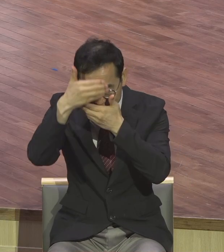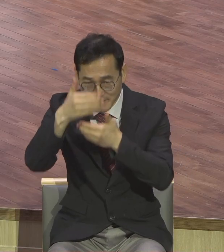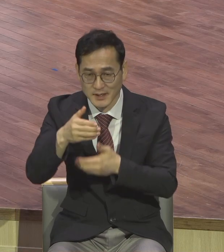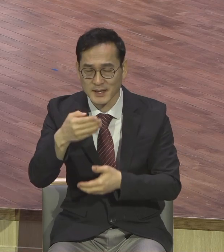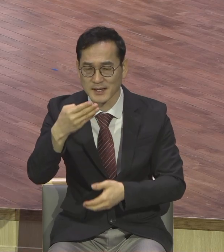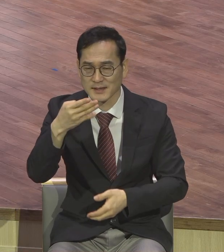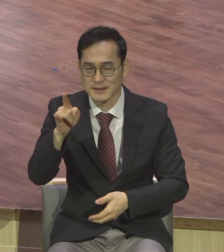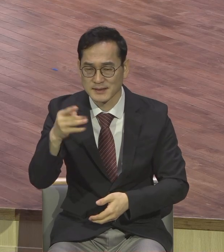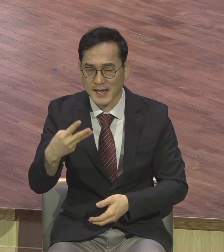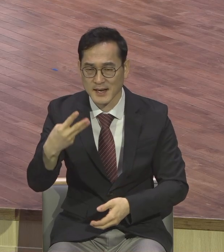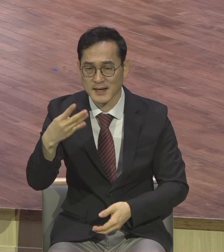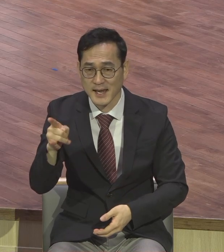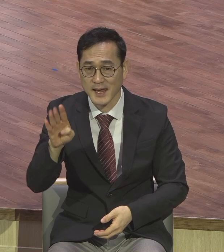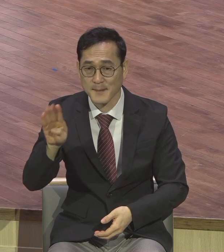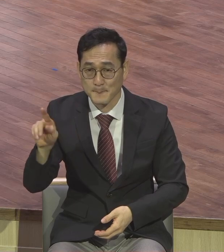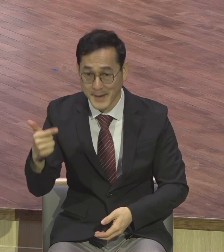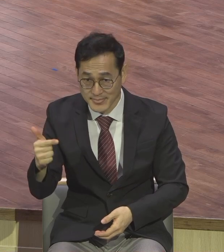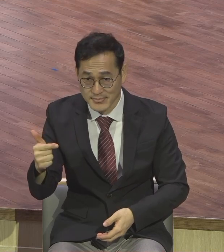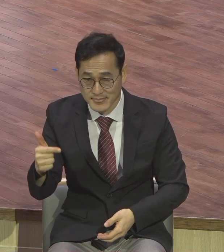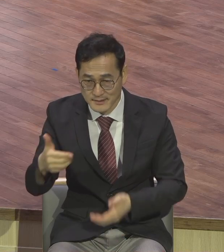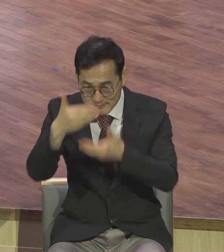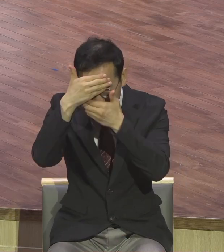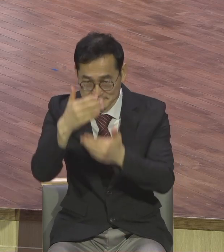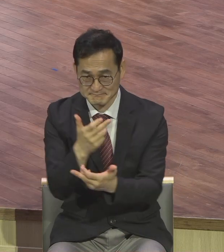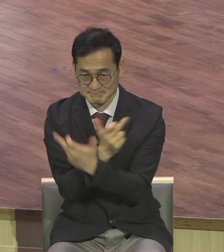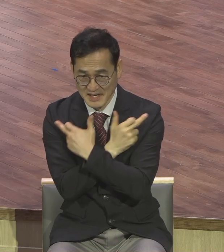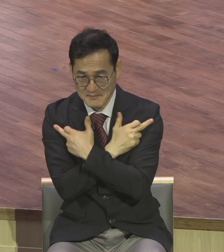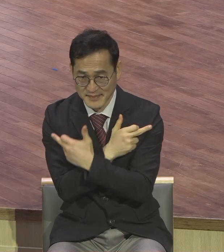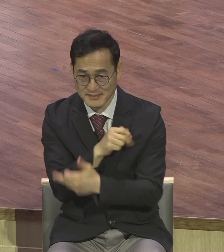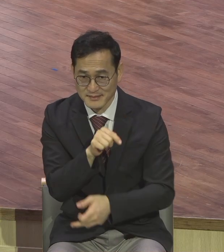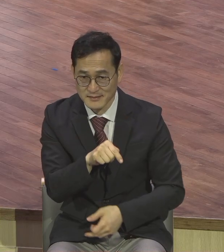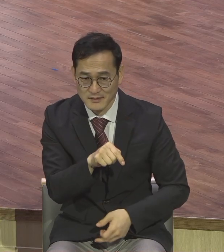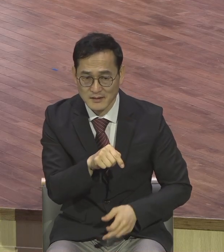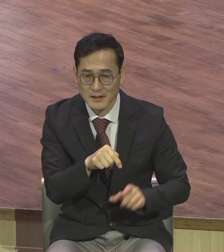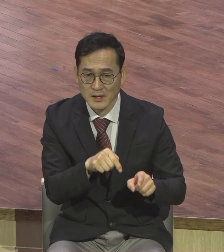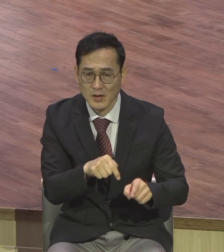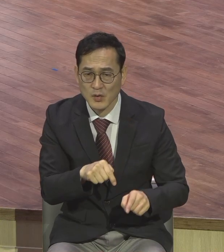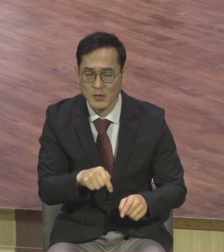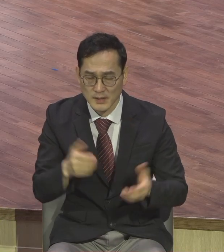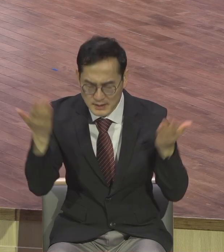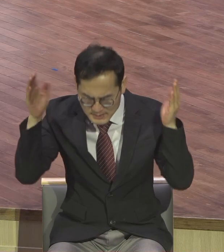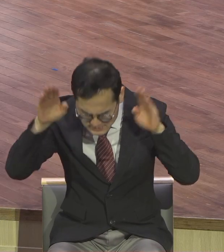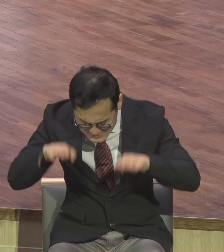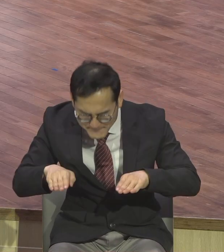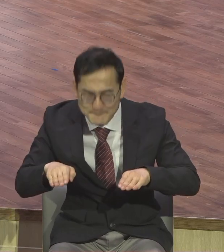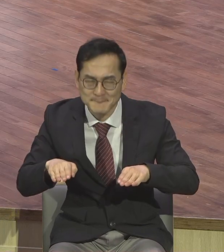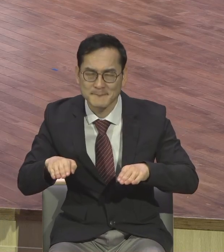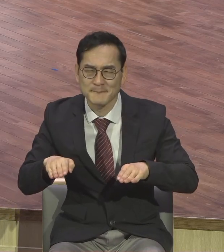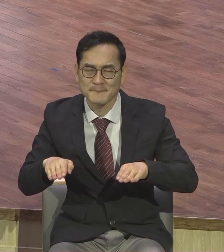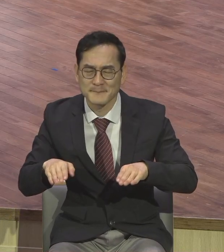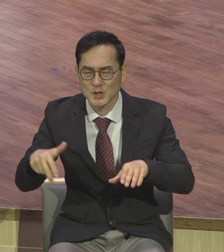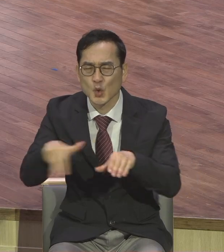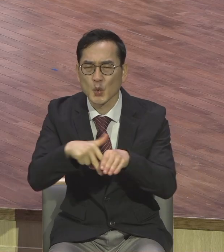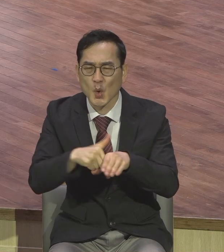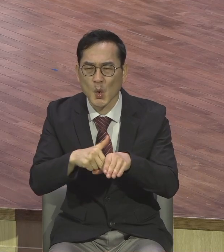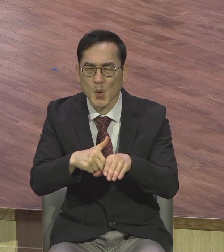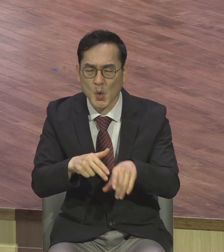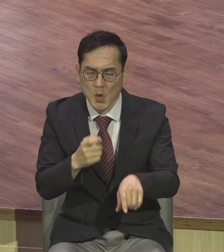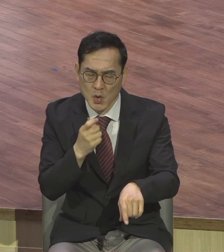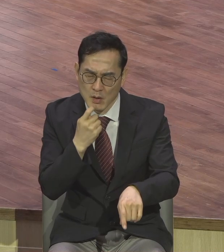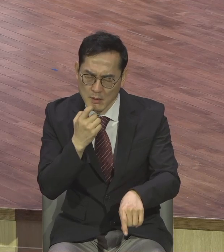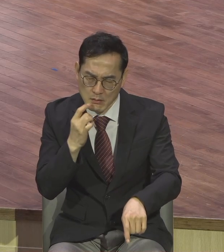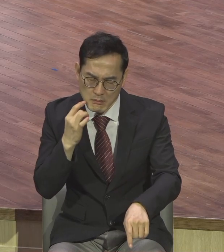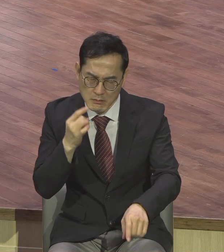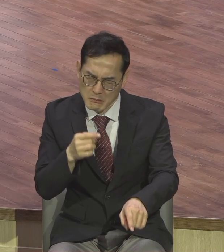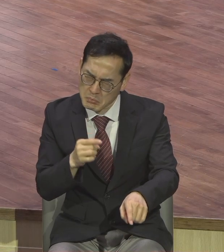극단적 이슬람주의자입니다. 극단적. 자, 이분들이 이 사람들의 또 이 권력을 다시 장악했는데 이